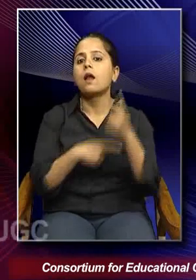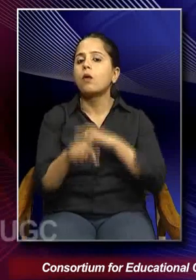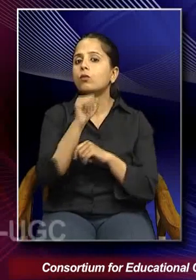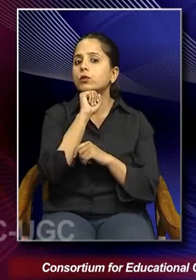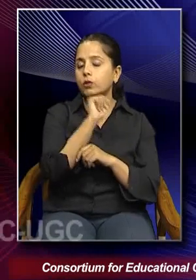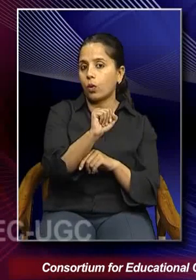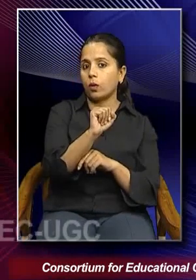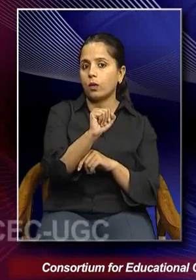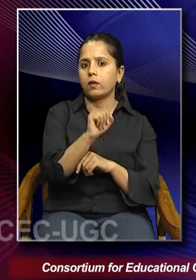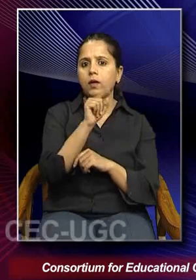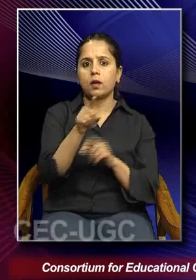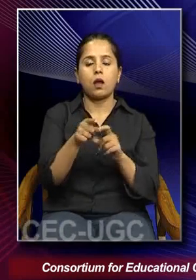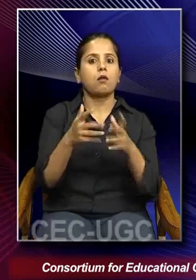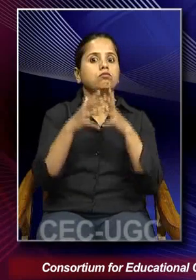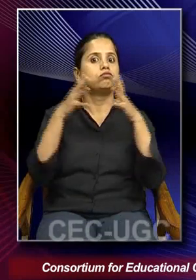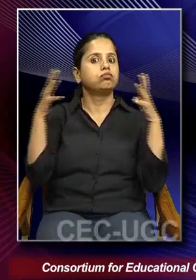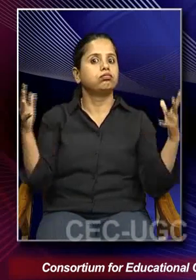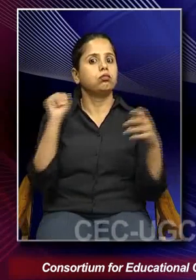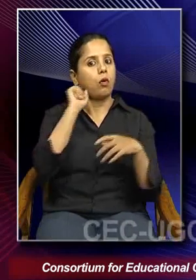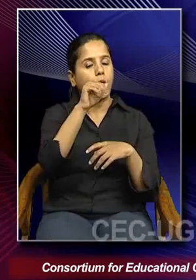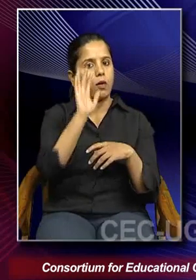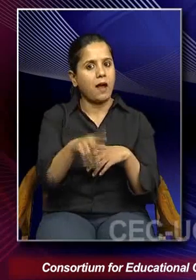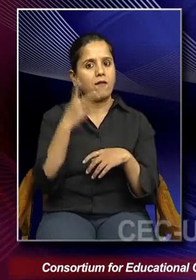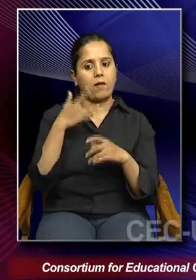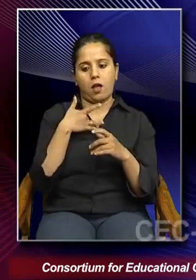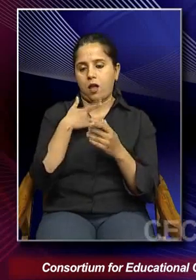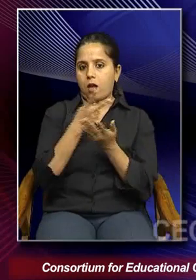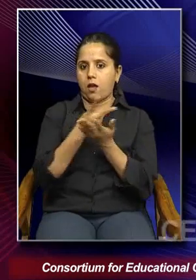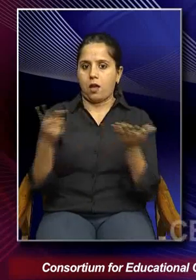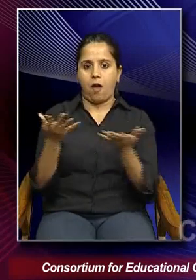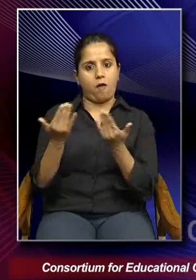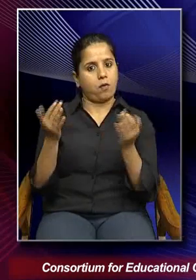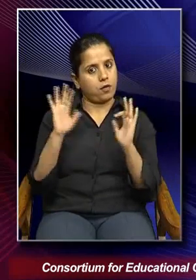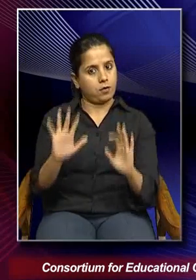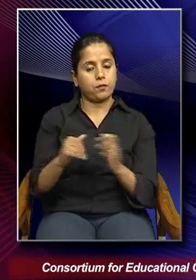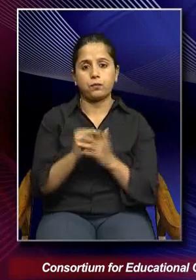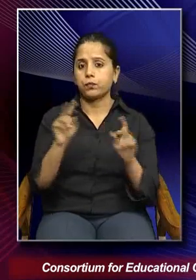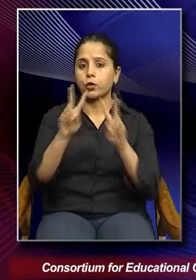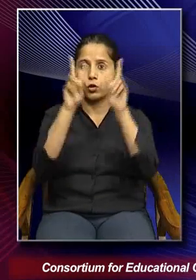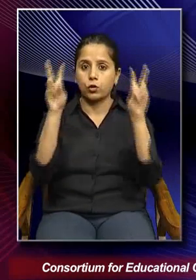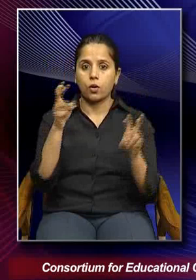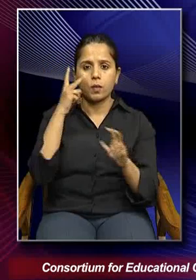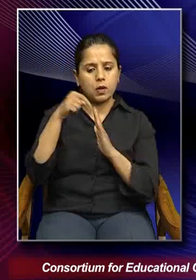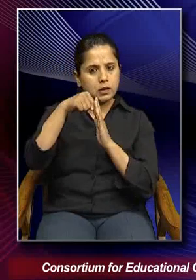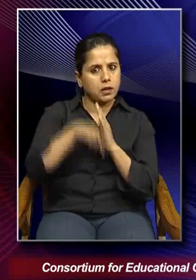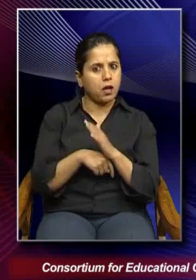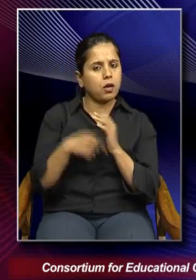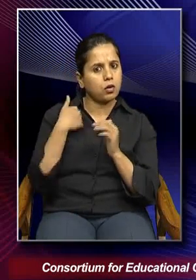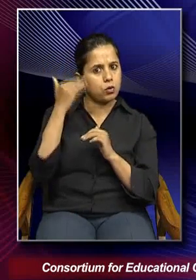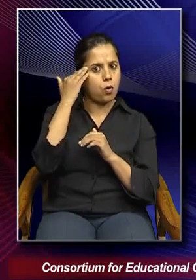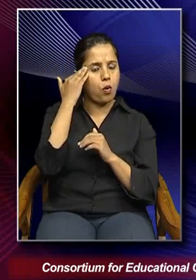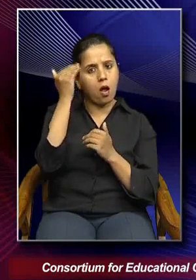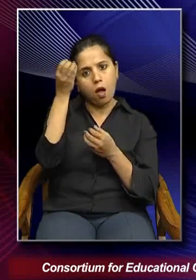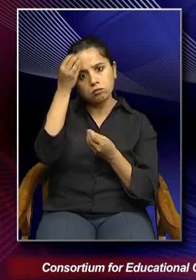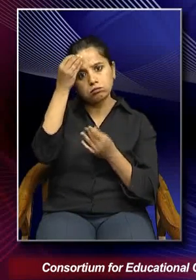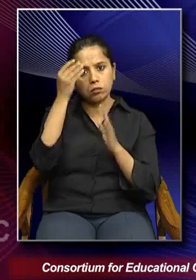का एक विराट फलक होता है जो विषय की गहन गंभीर जानकारी होती